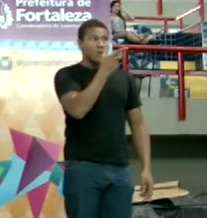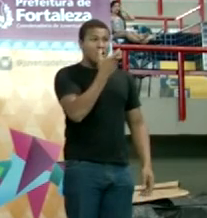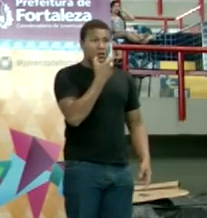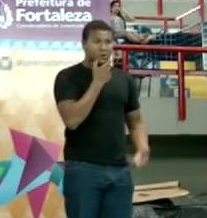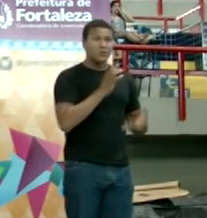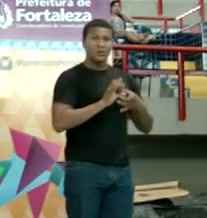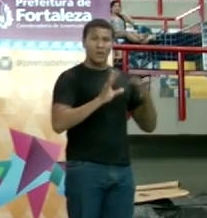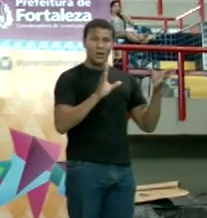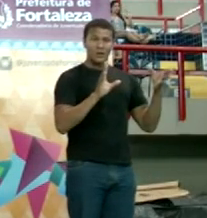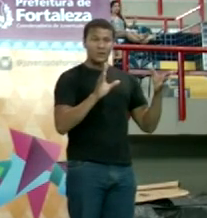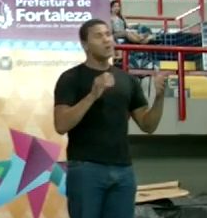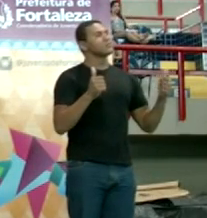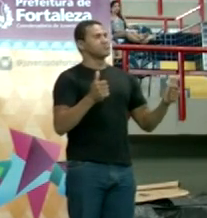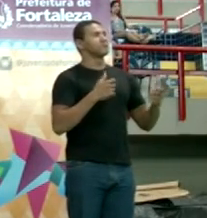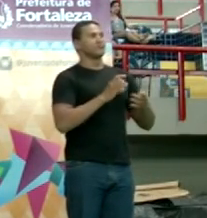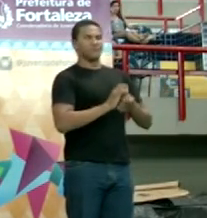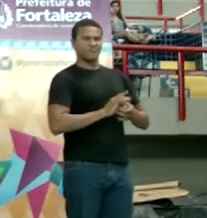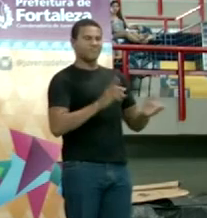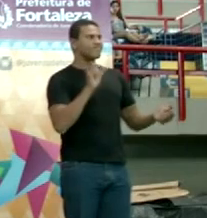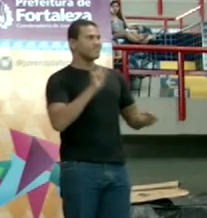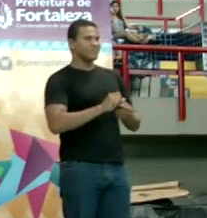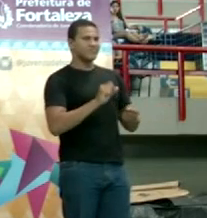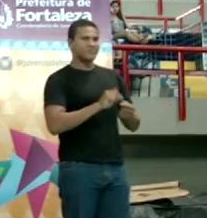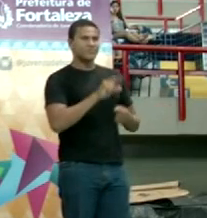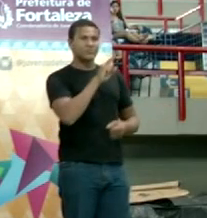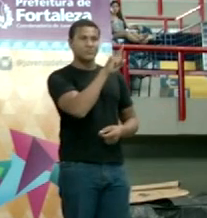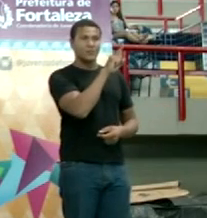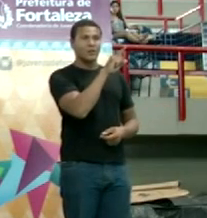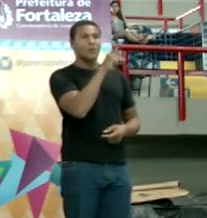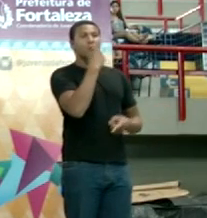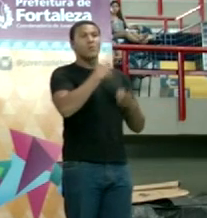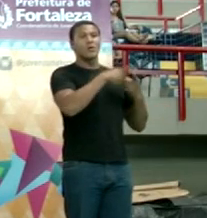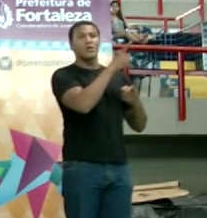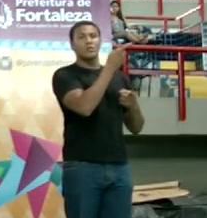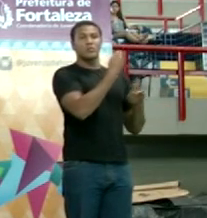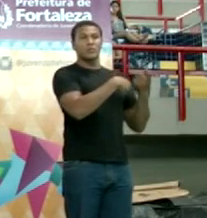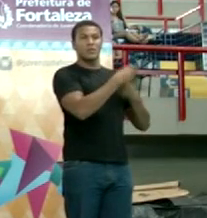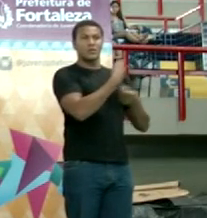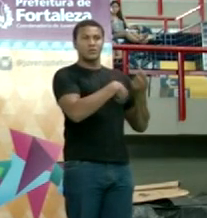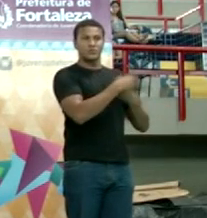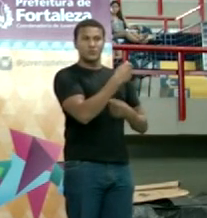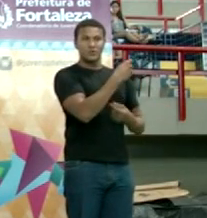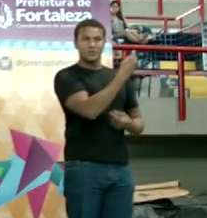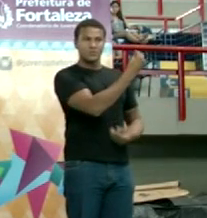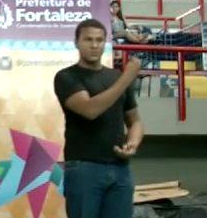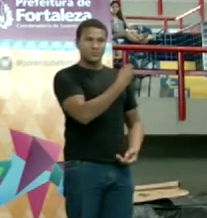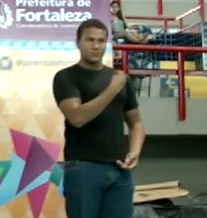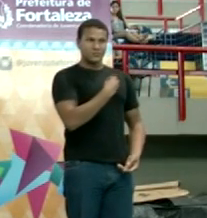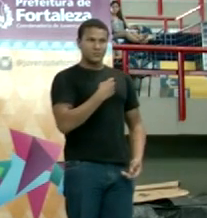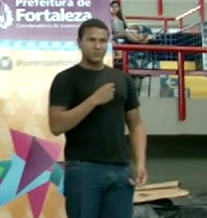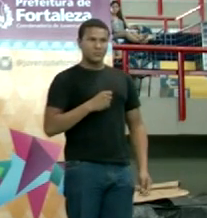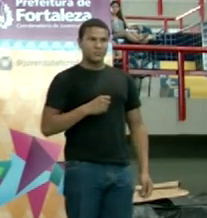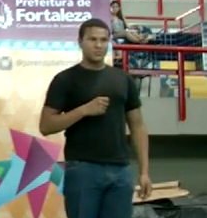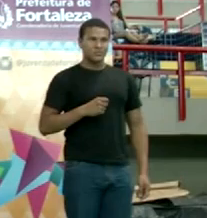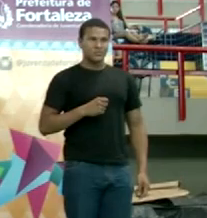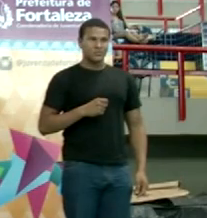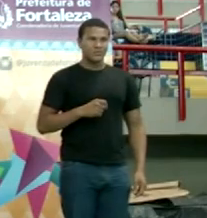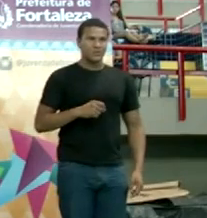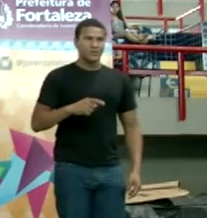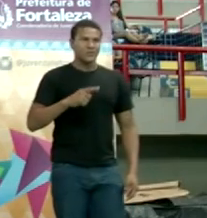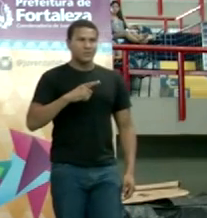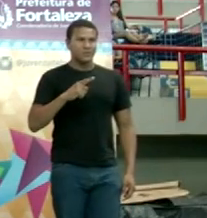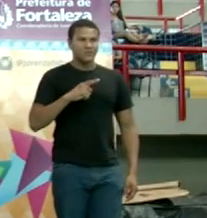permitir. A Inglaterra vai ser a nossa financiadora, né? Estudamos isso quando vimos lá o nosso processo